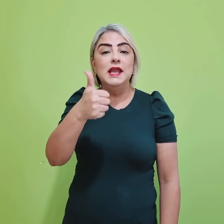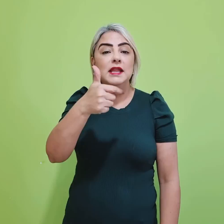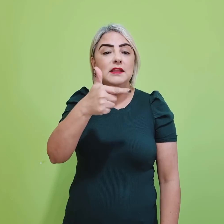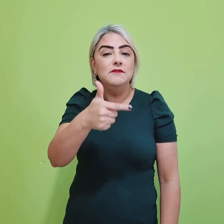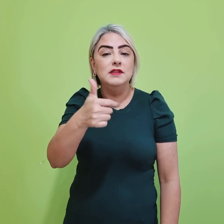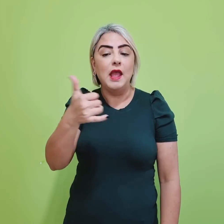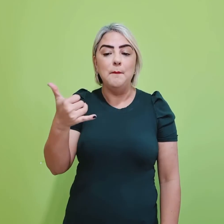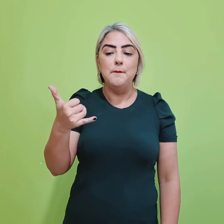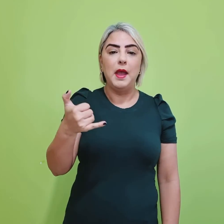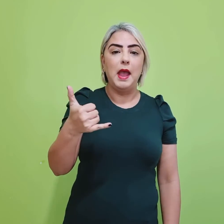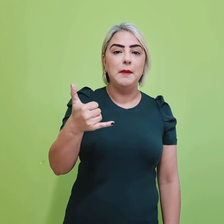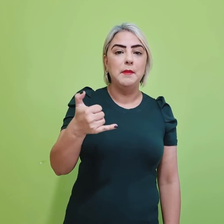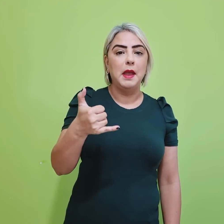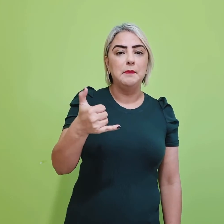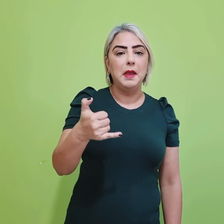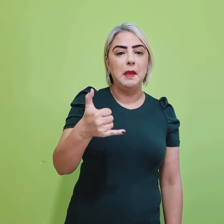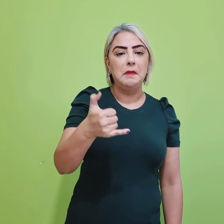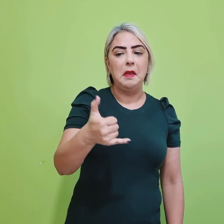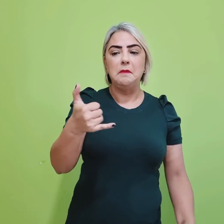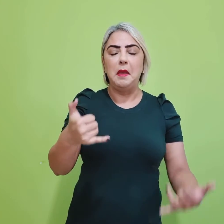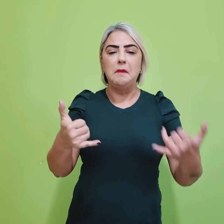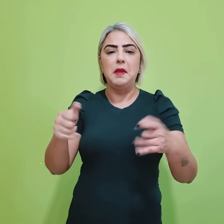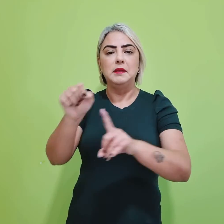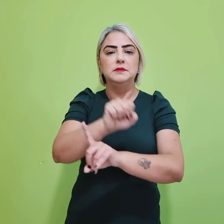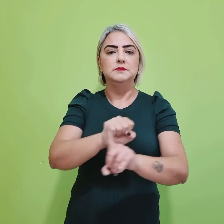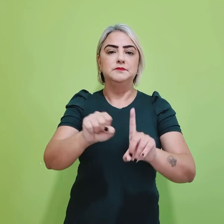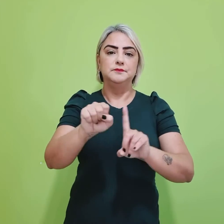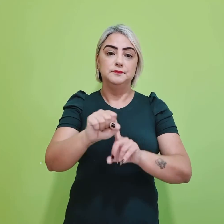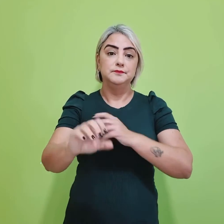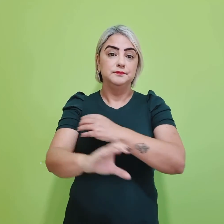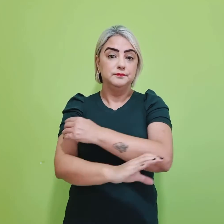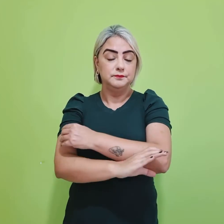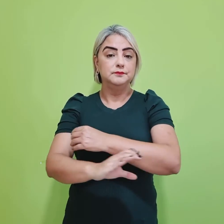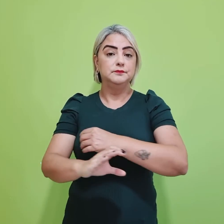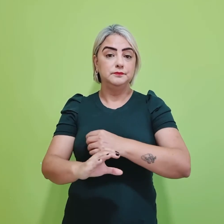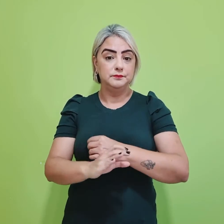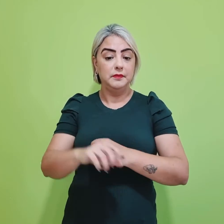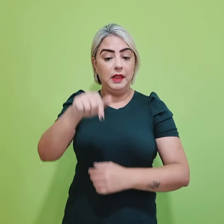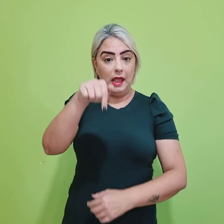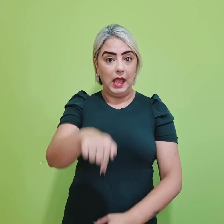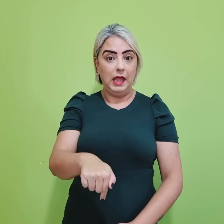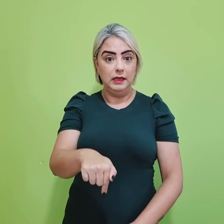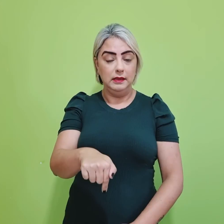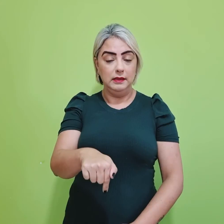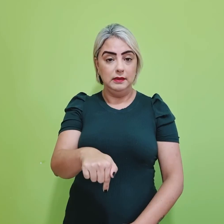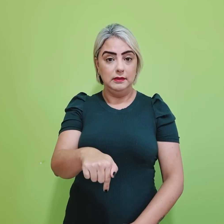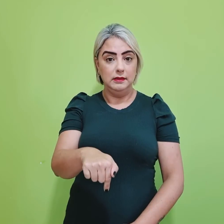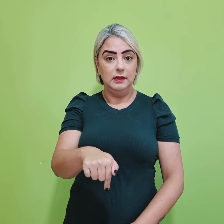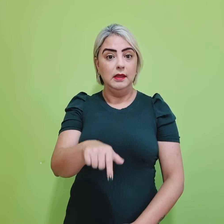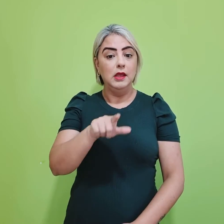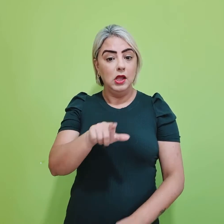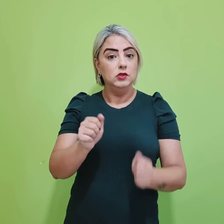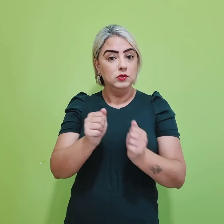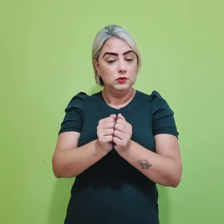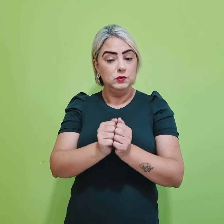2.077.126 exemplares nas mãos da sociedade civil. Aqui incluídas as